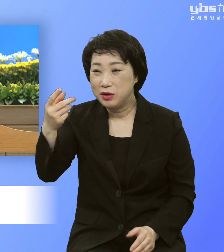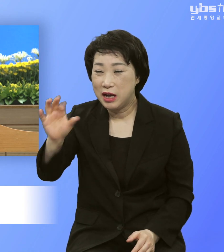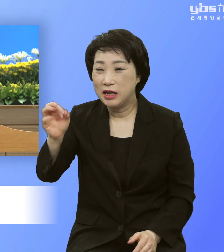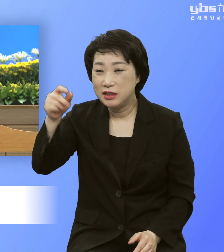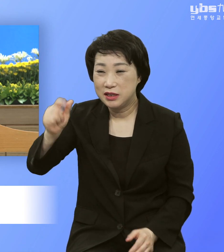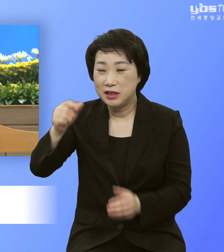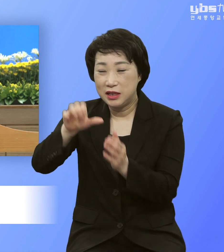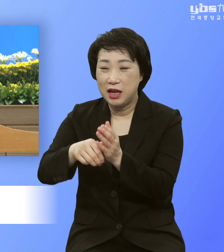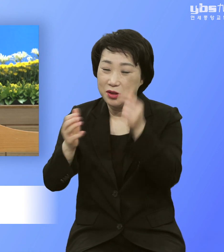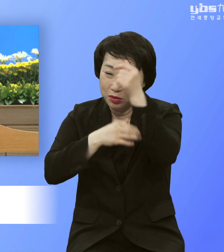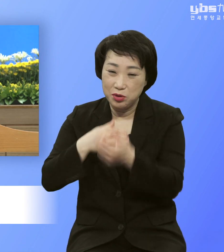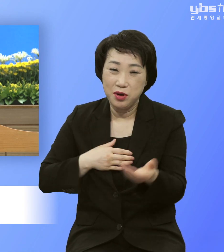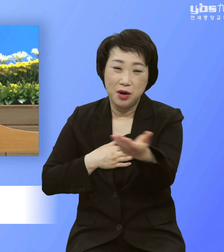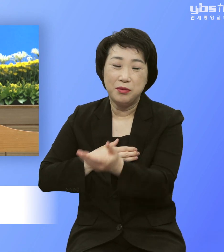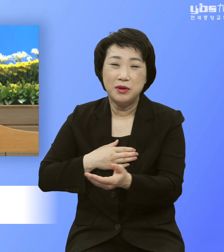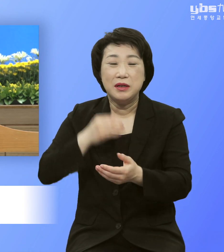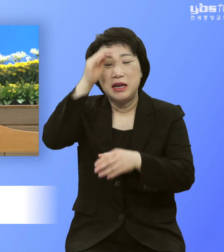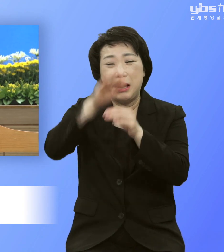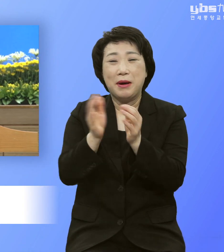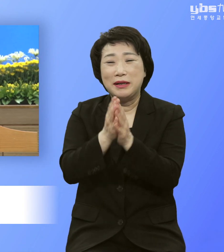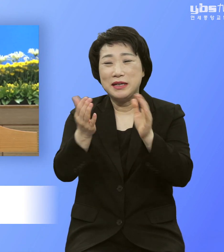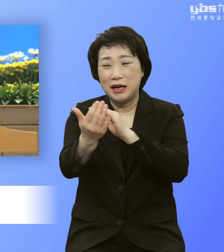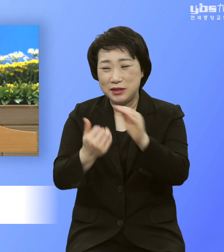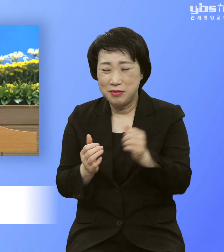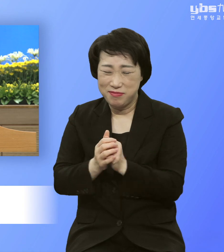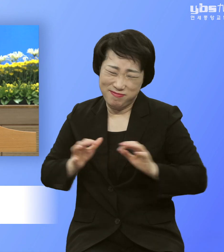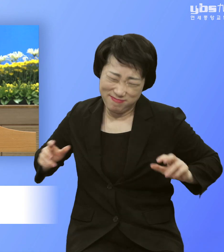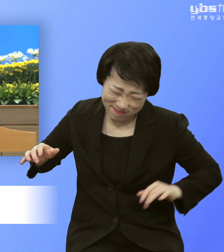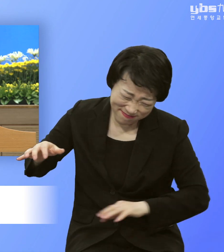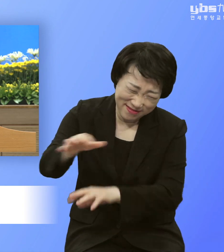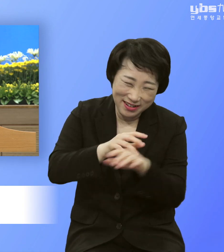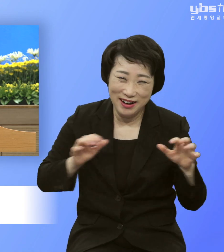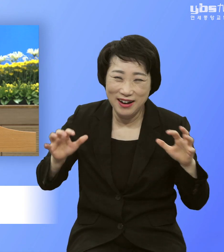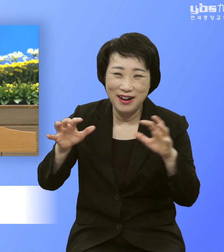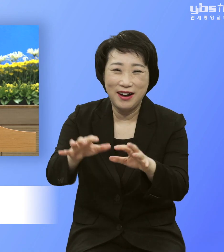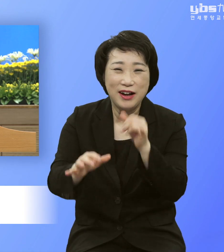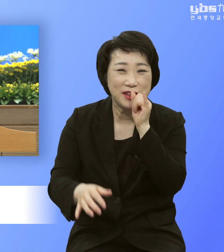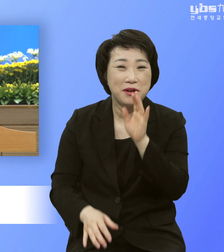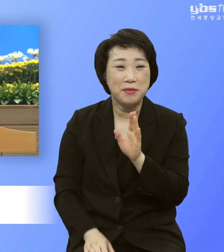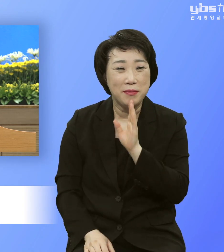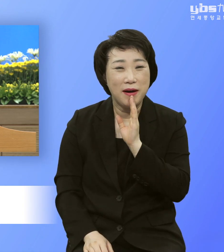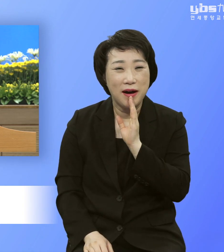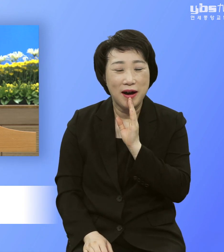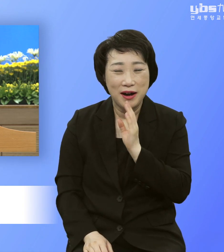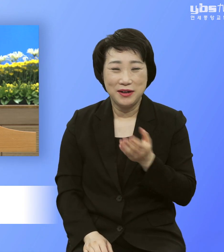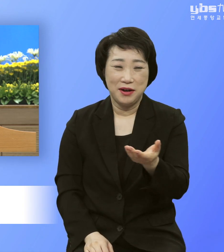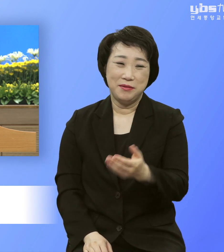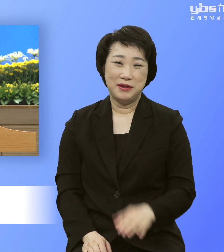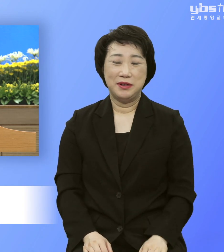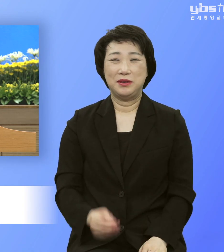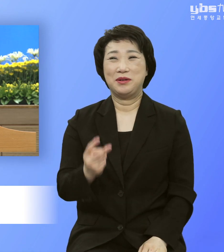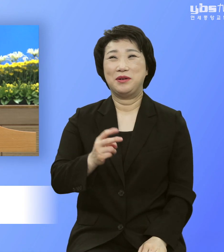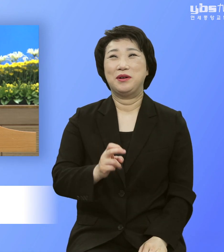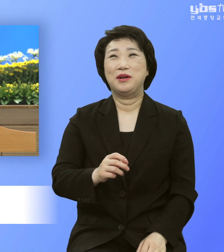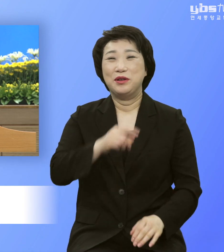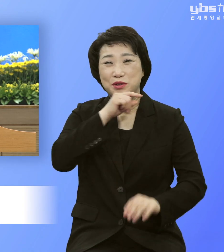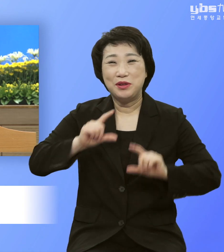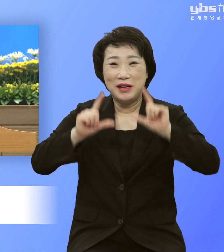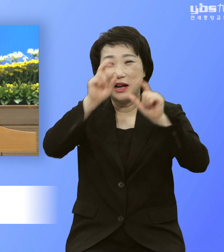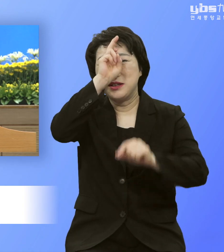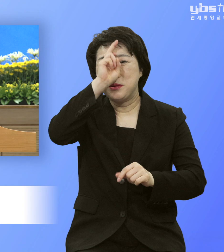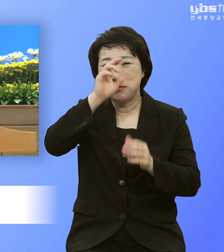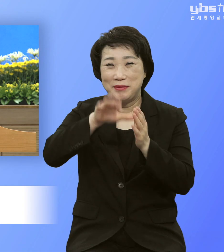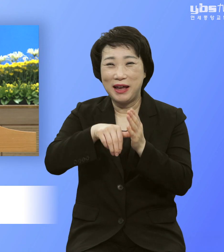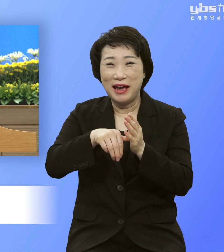구름대같이 모였잖아요. 점심때가 되면은 점심 식사를 교회에서 했어요. 지금 숫자가